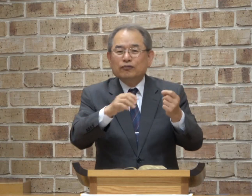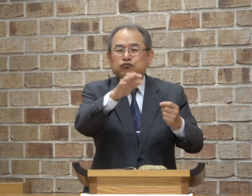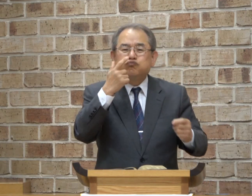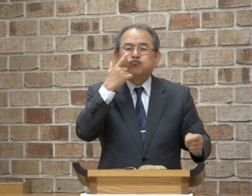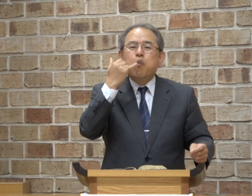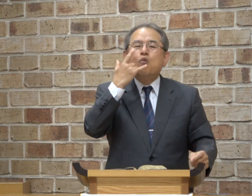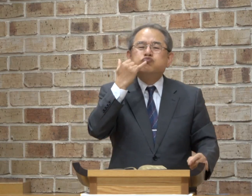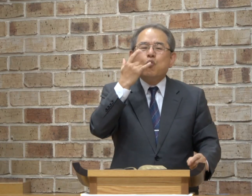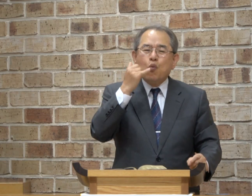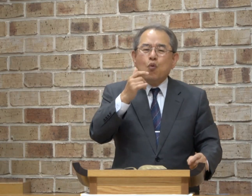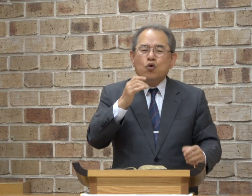근심하신다는 것입니다.